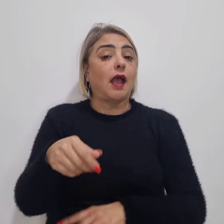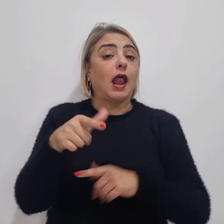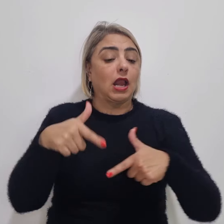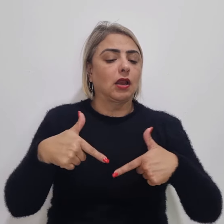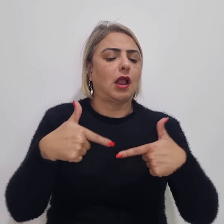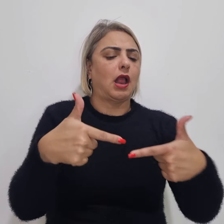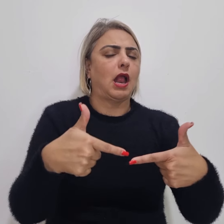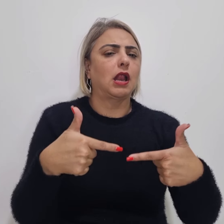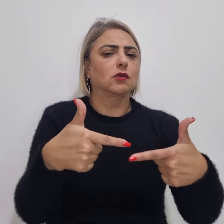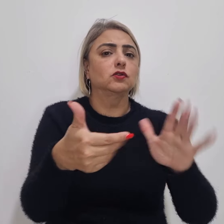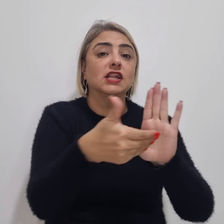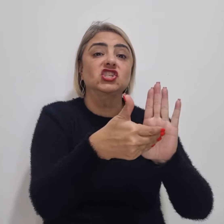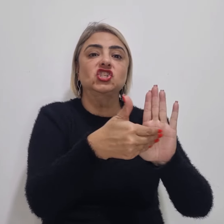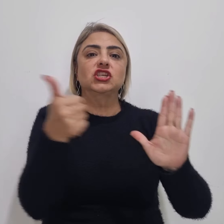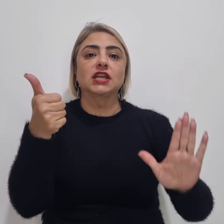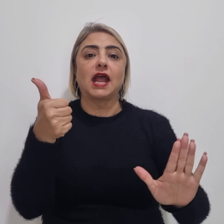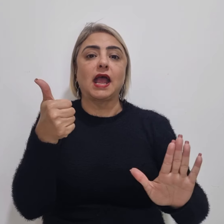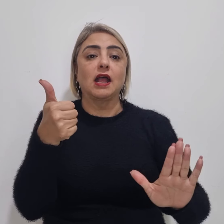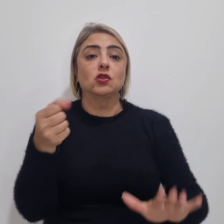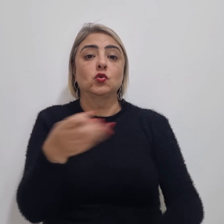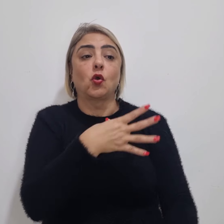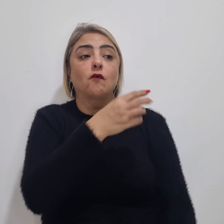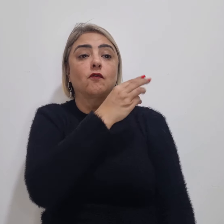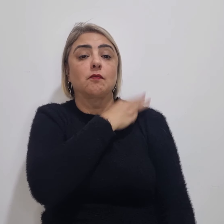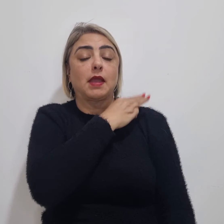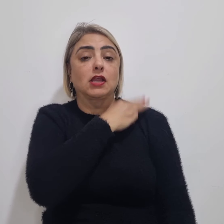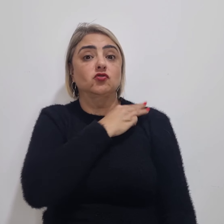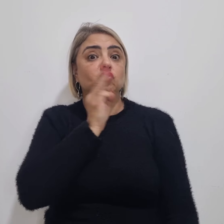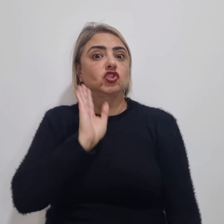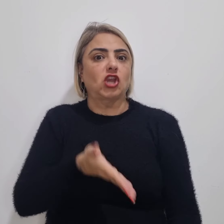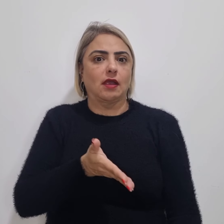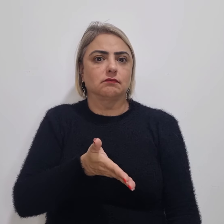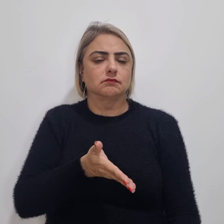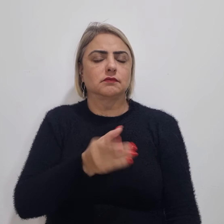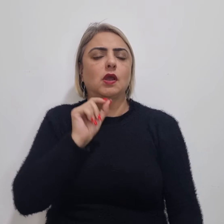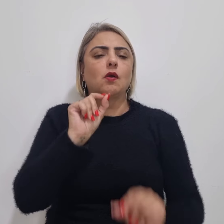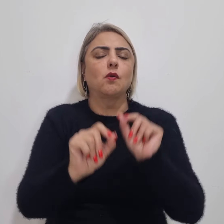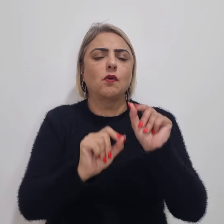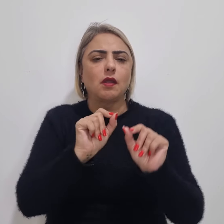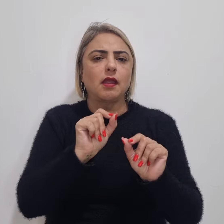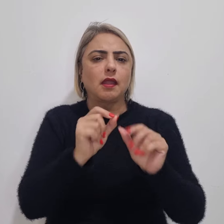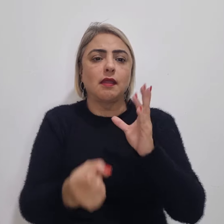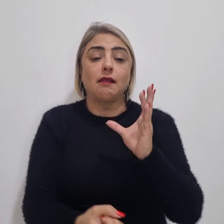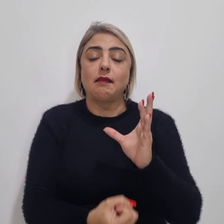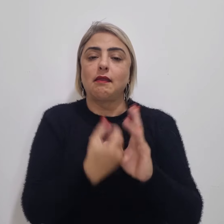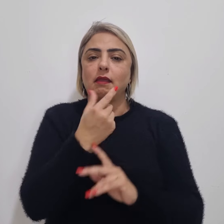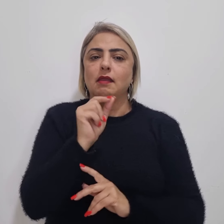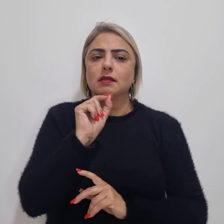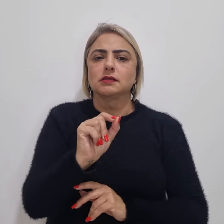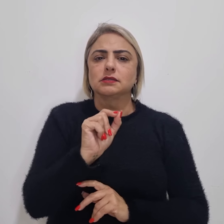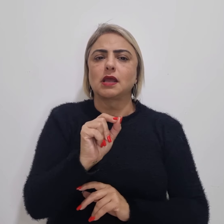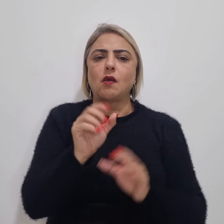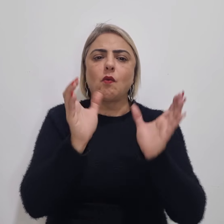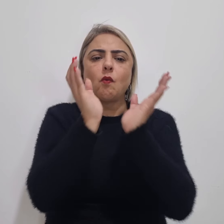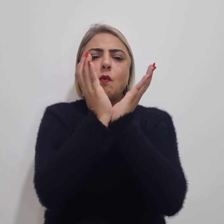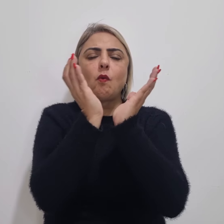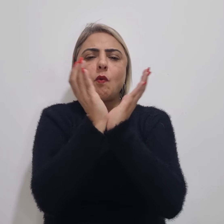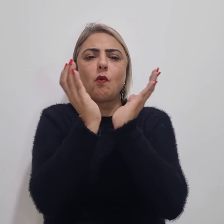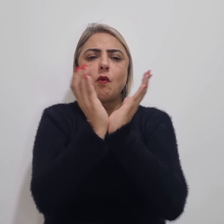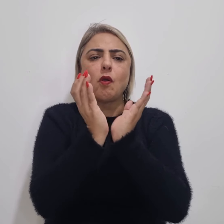de revogação do novo ensino médio. O que está sendo criado são comitês nas cidades